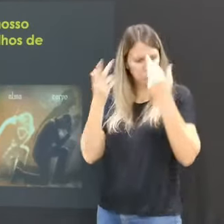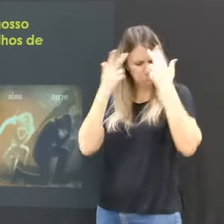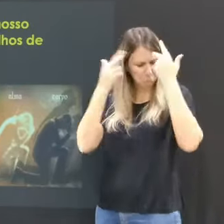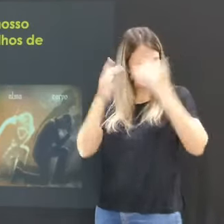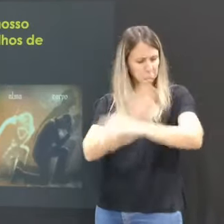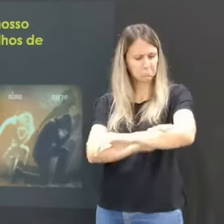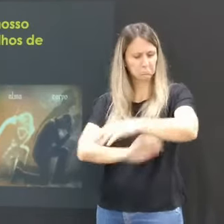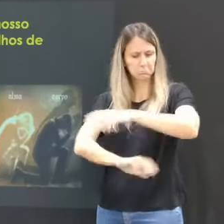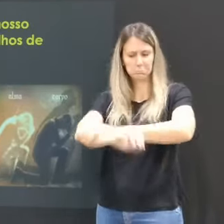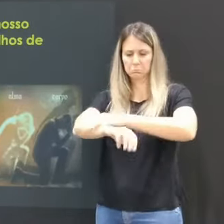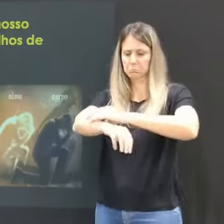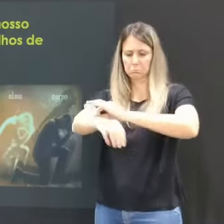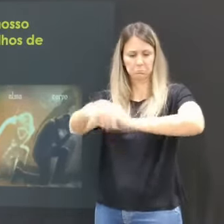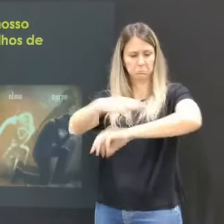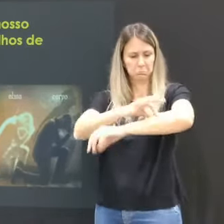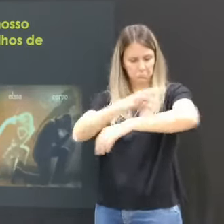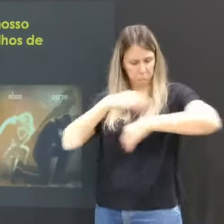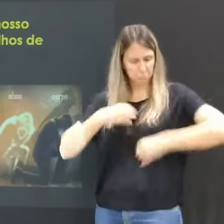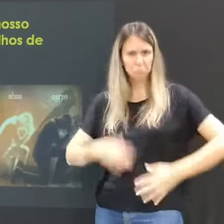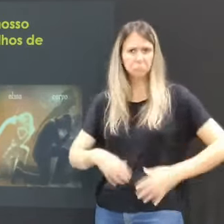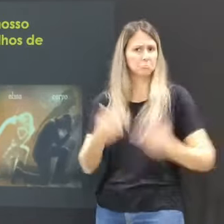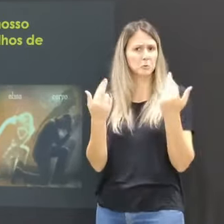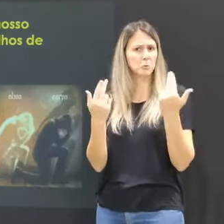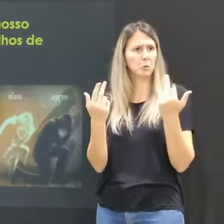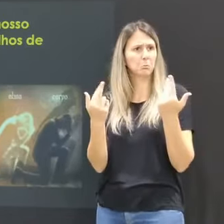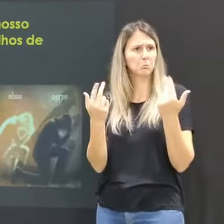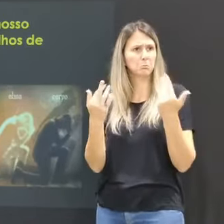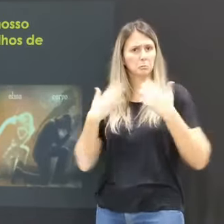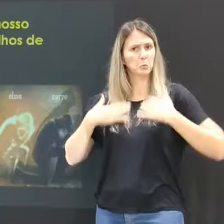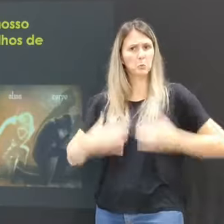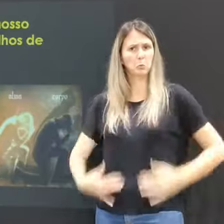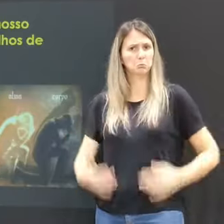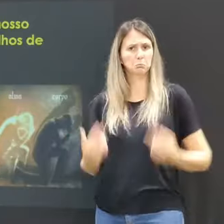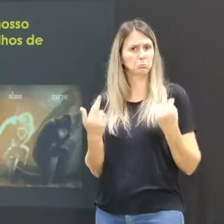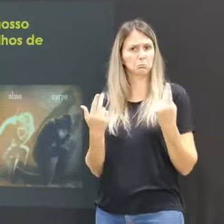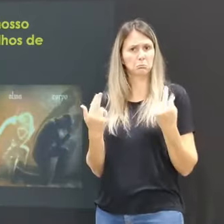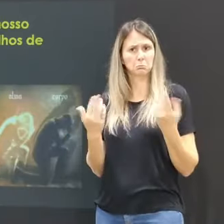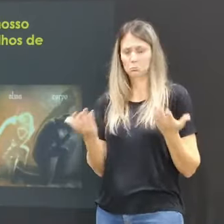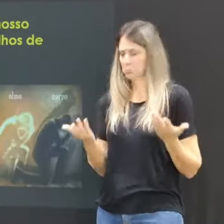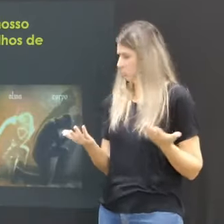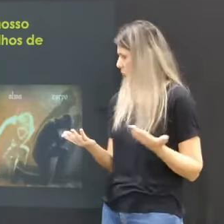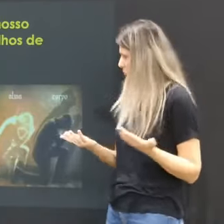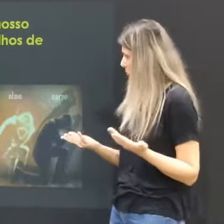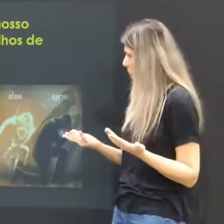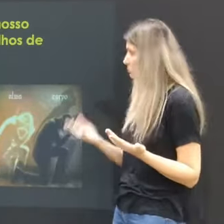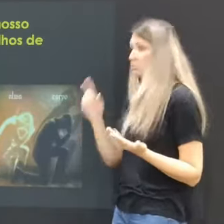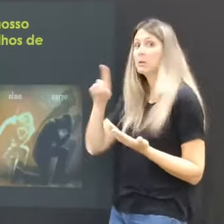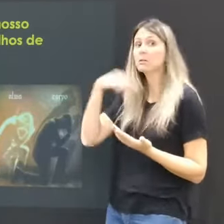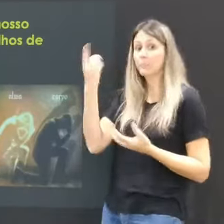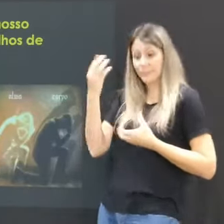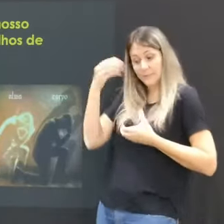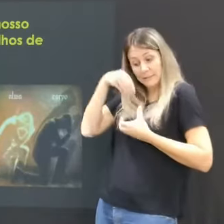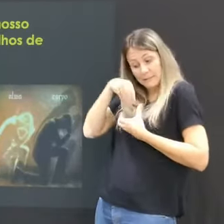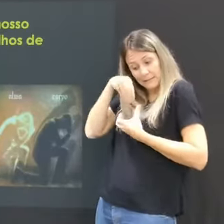mesma pessoa, mesmo é o corpo, né? Nosso igual a nós, mesmo corpo, somos iguais. Corpo. Aí depois,